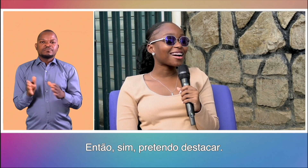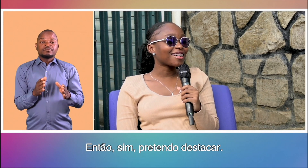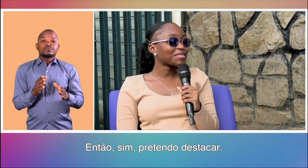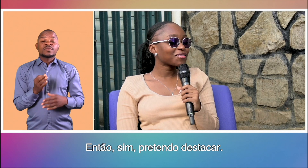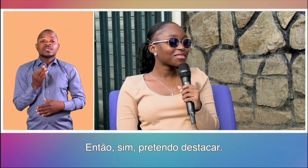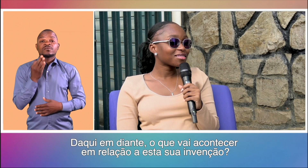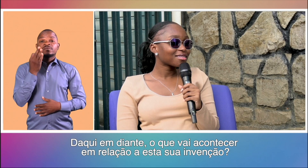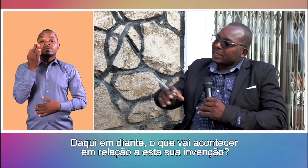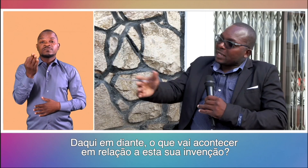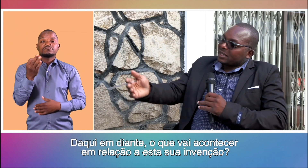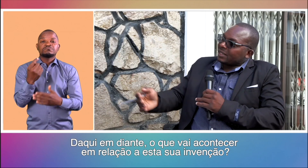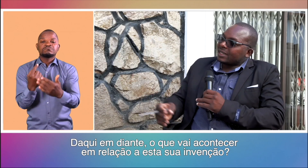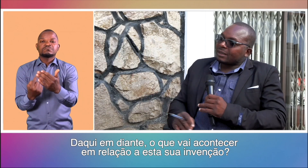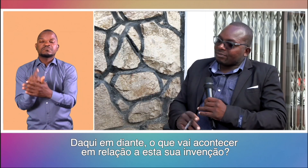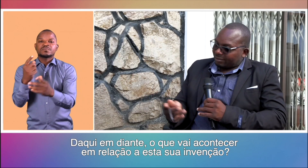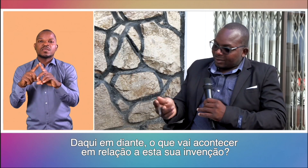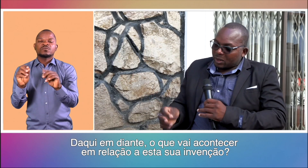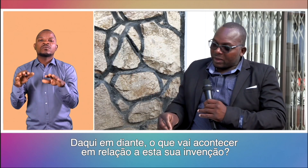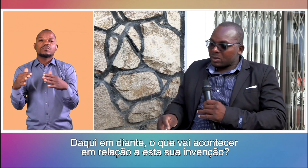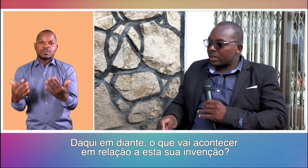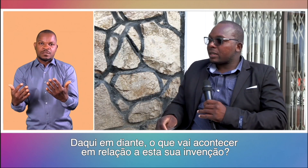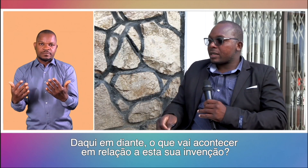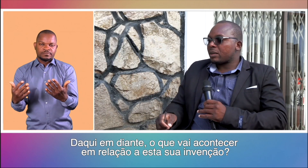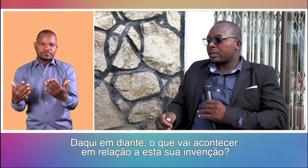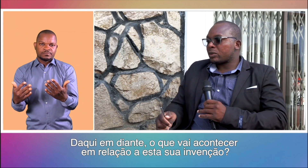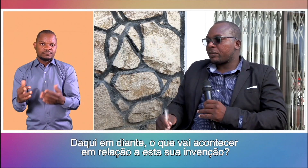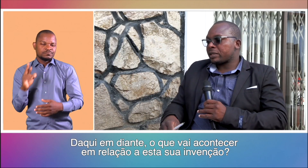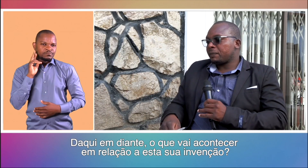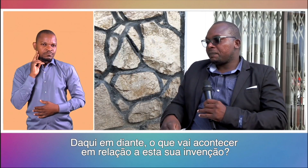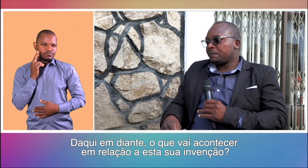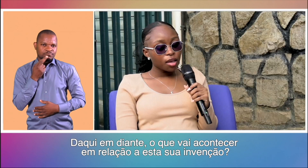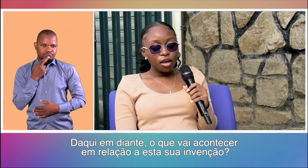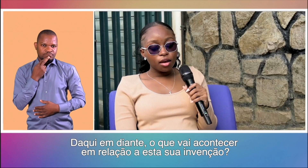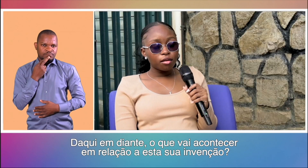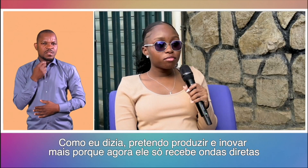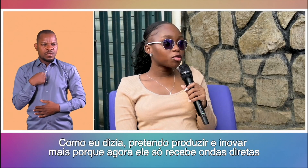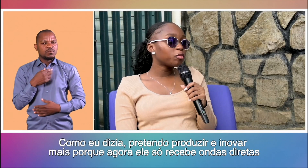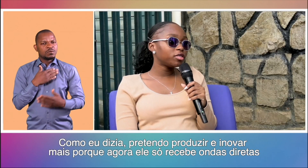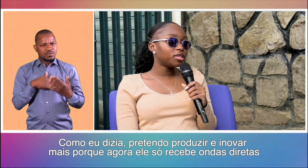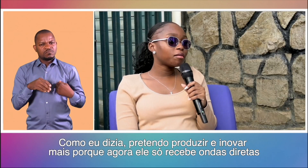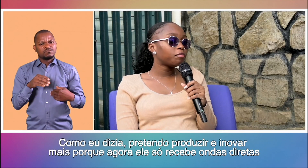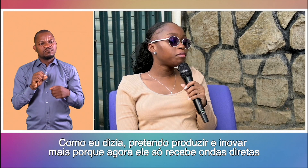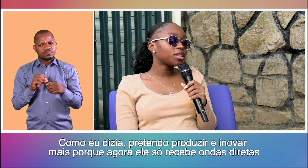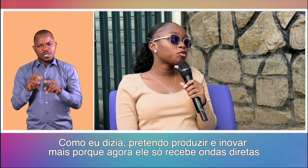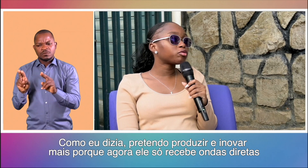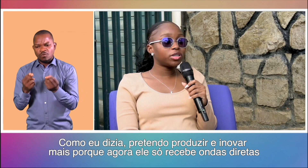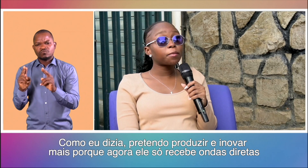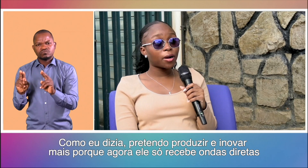destacar. Daqui para diante, o que vai acontecer em relação a esta sua invenção? Como eu dizia, pretendo produzir